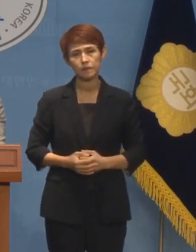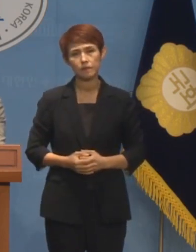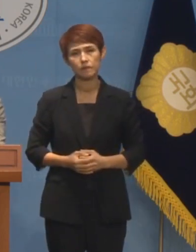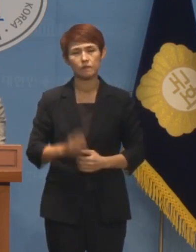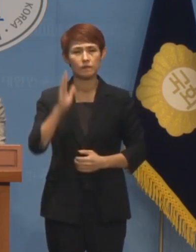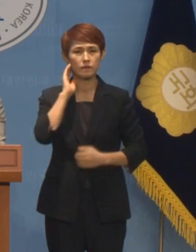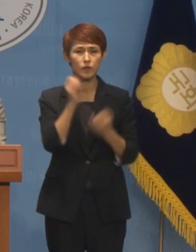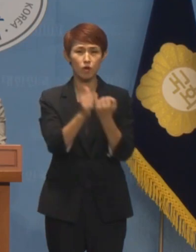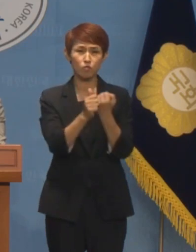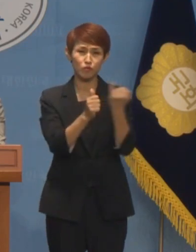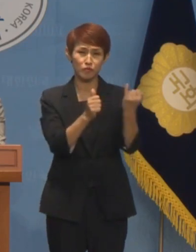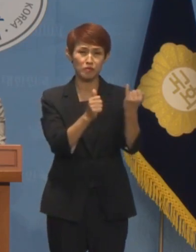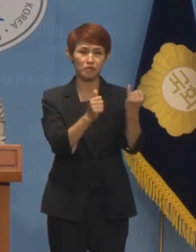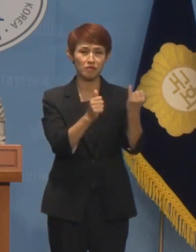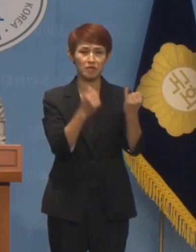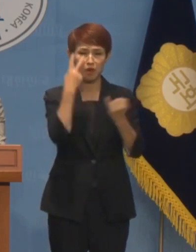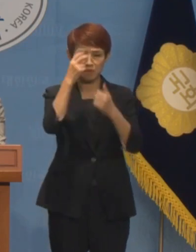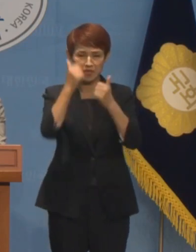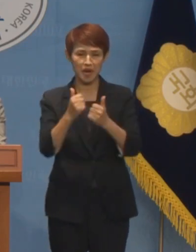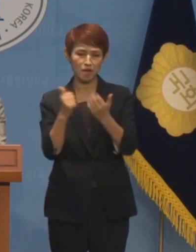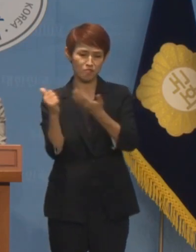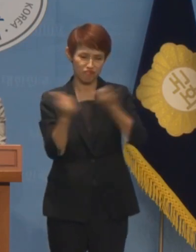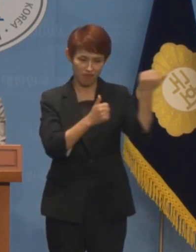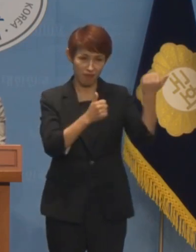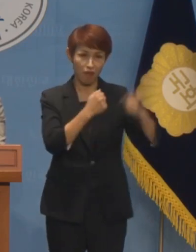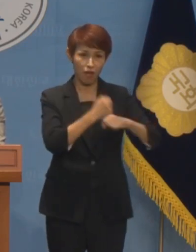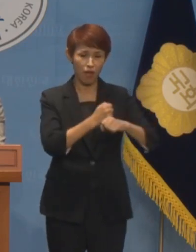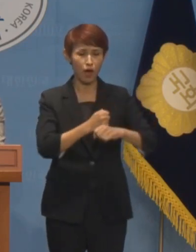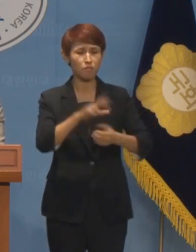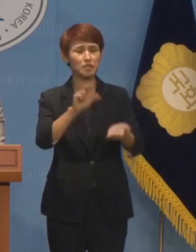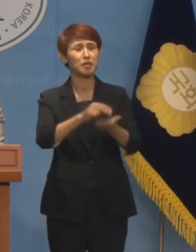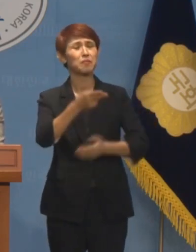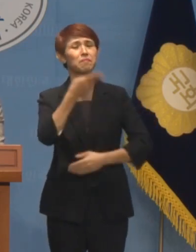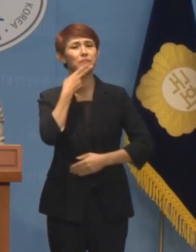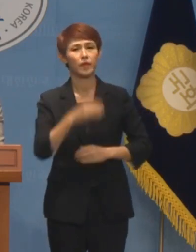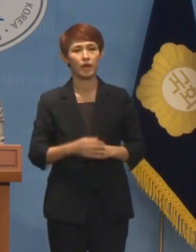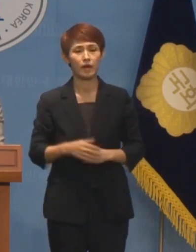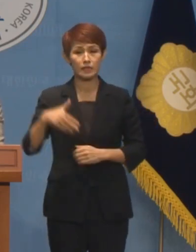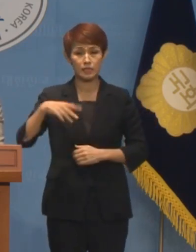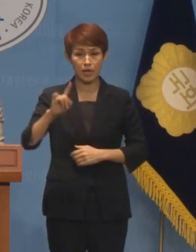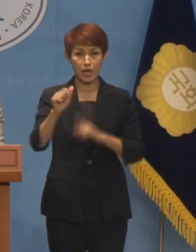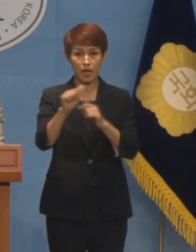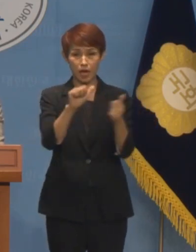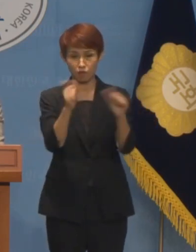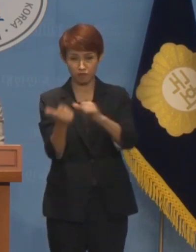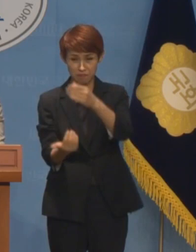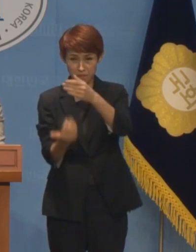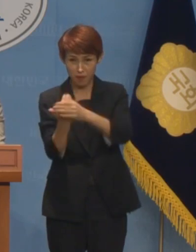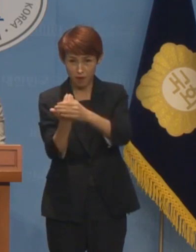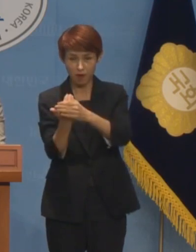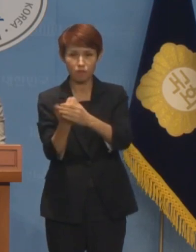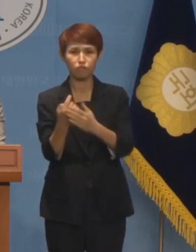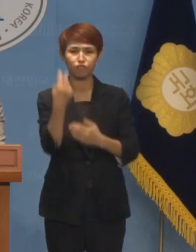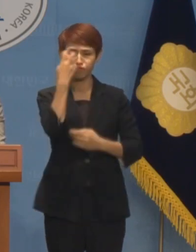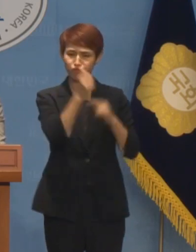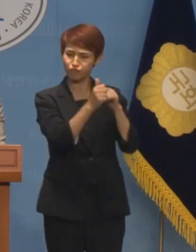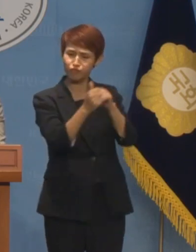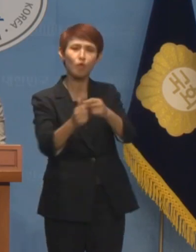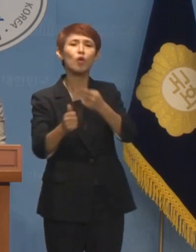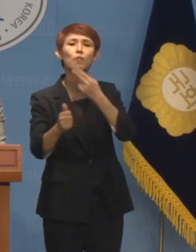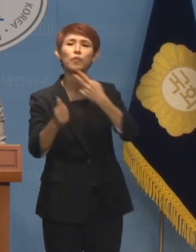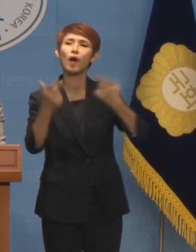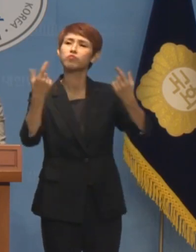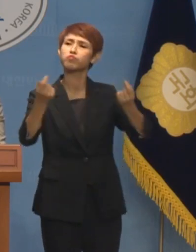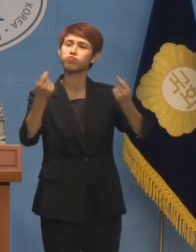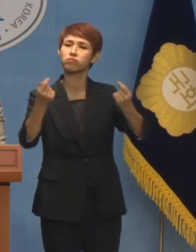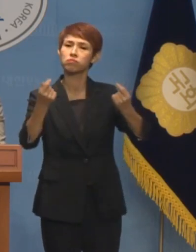김건희 여사 황제 출장 조사 아무런 문제 없다. 최혜병 순직 사건 외압 없다. 외치는